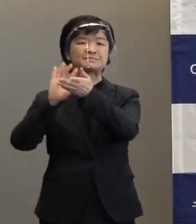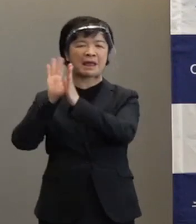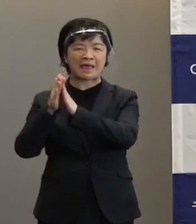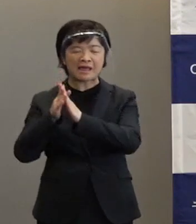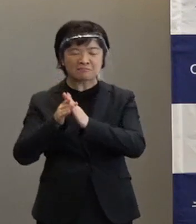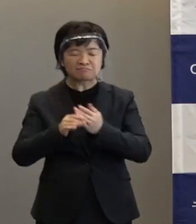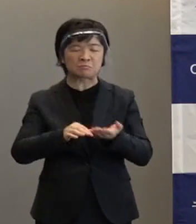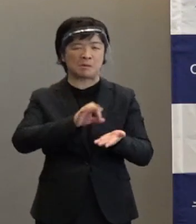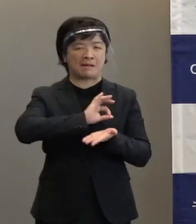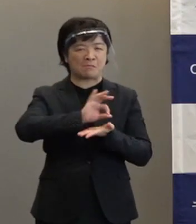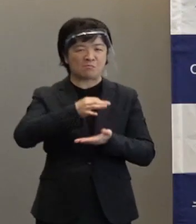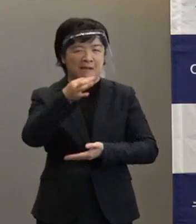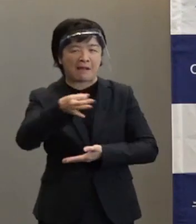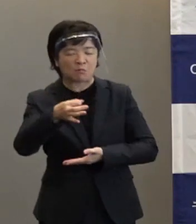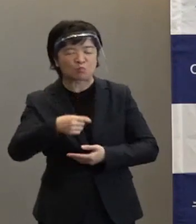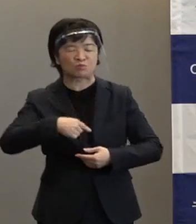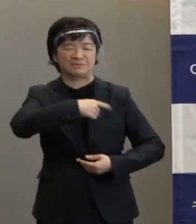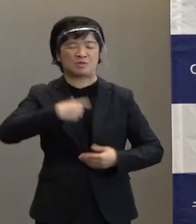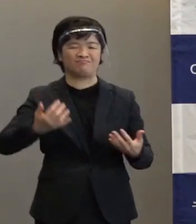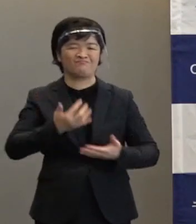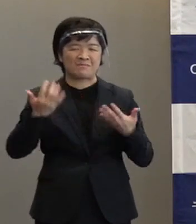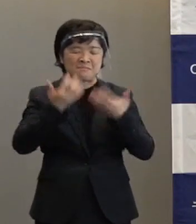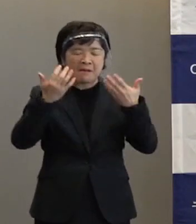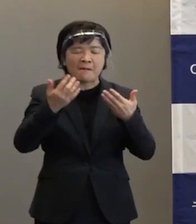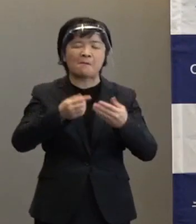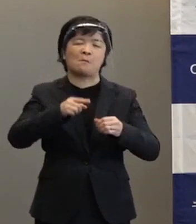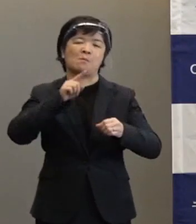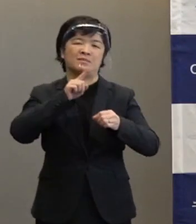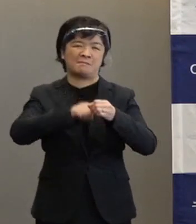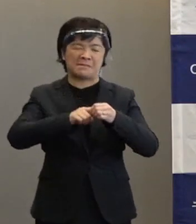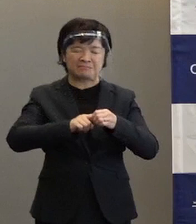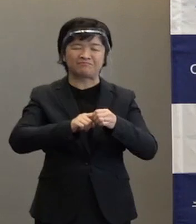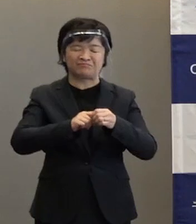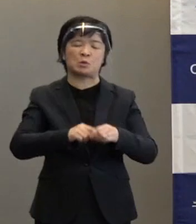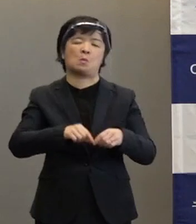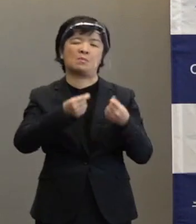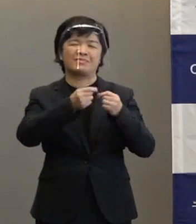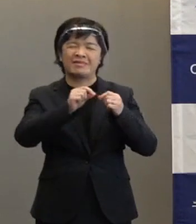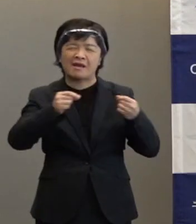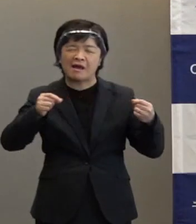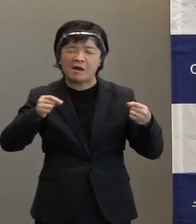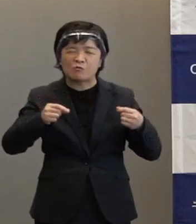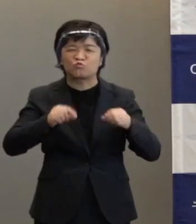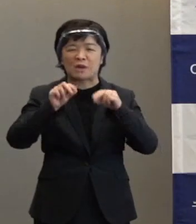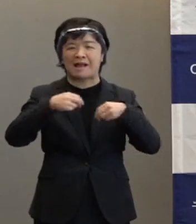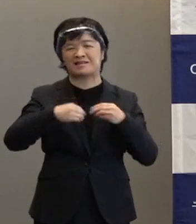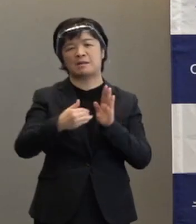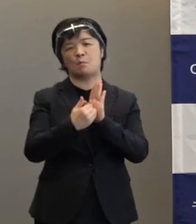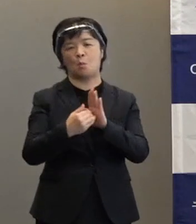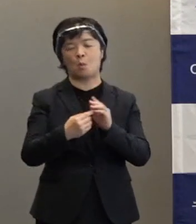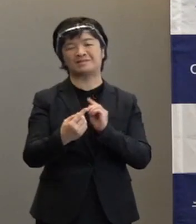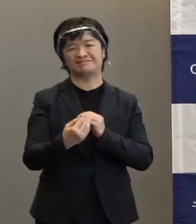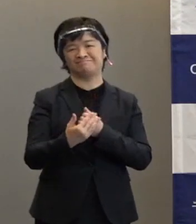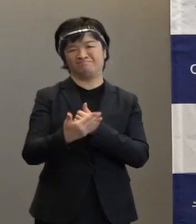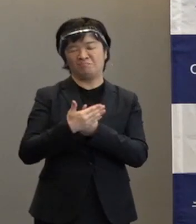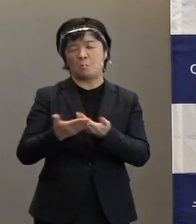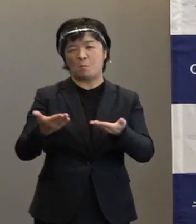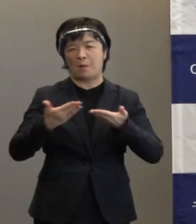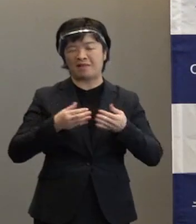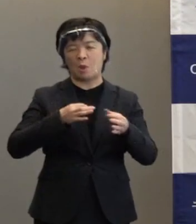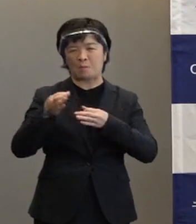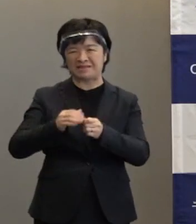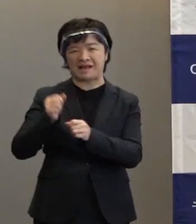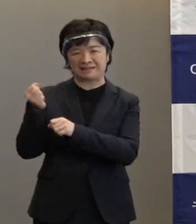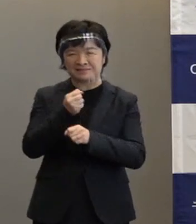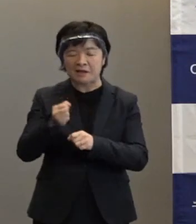消費喚起を図るとともに、これまで長期間にわたりまして感染防止対策にご協力をいただいている飲食店を支援するため、プ